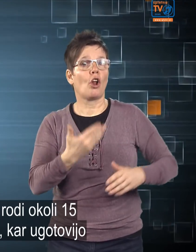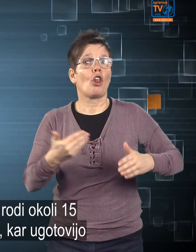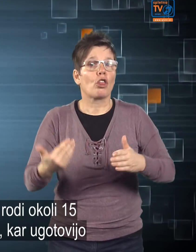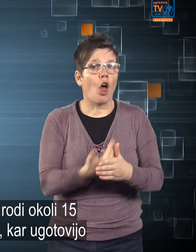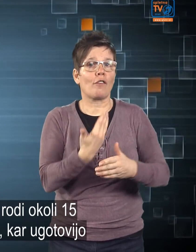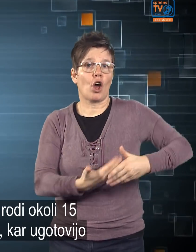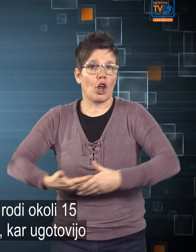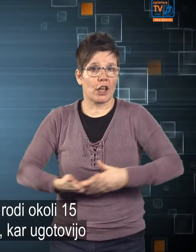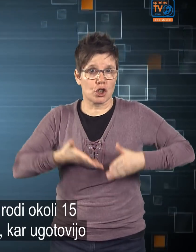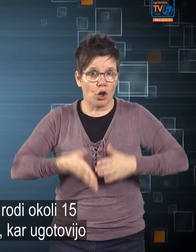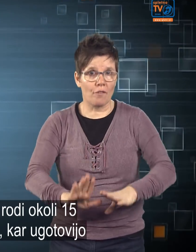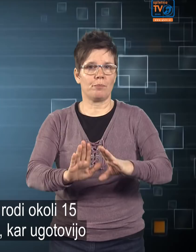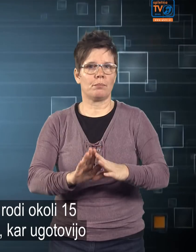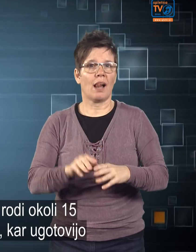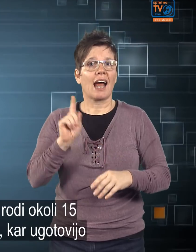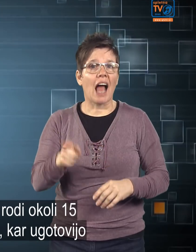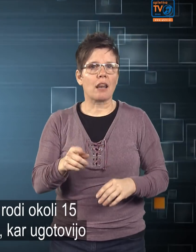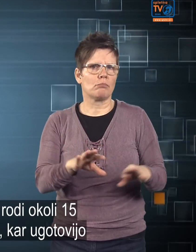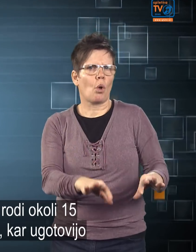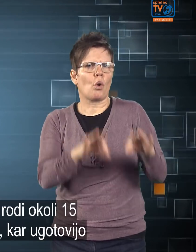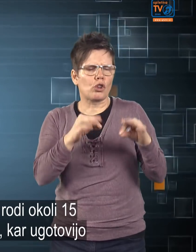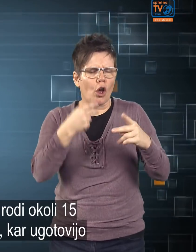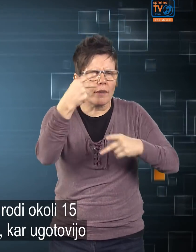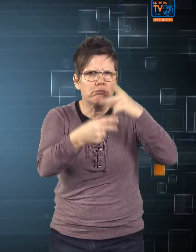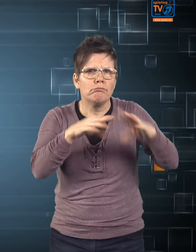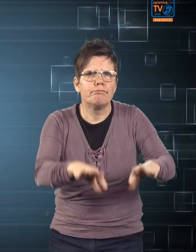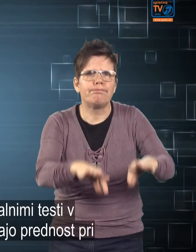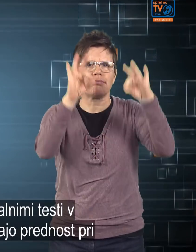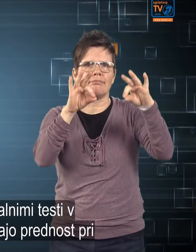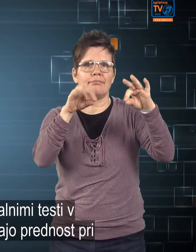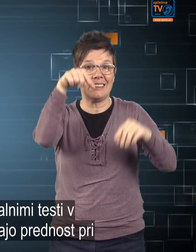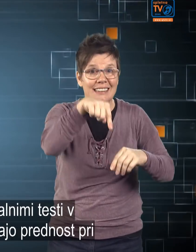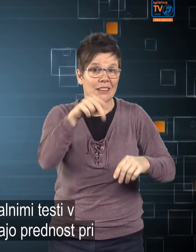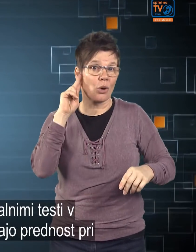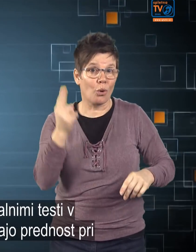kar ugotovijo s takojšnjimi presejalnimi testi v porodnišnici.